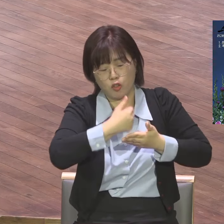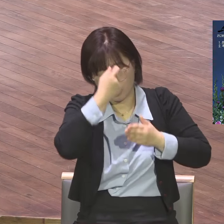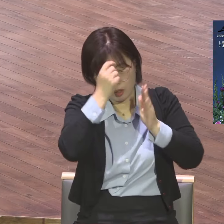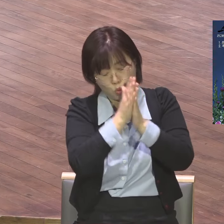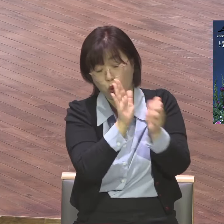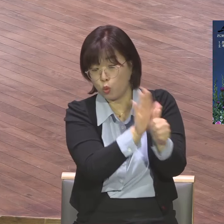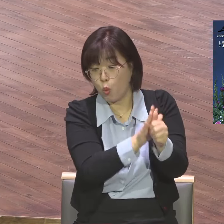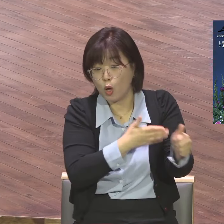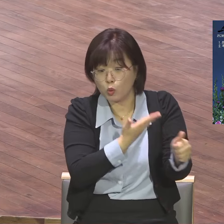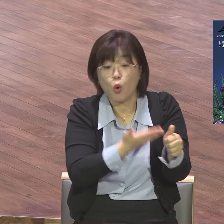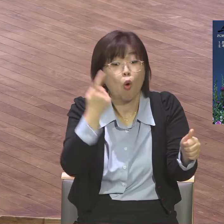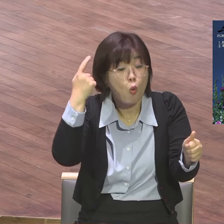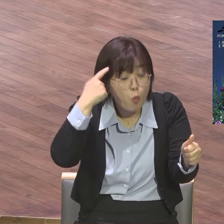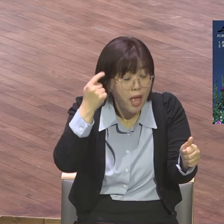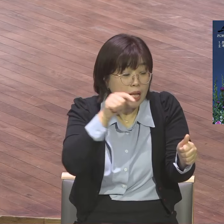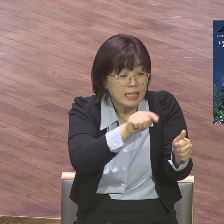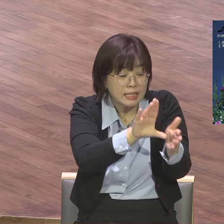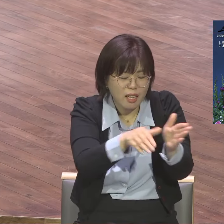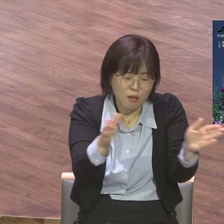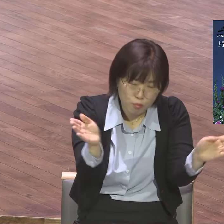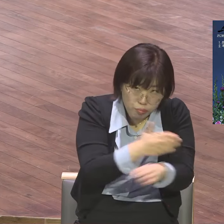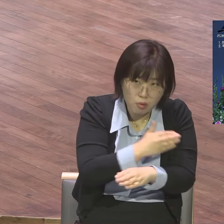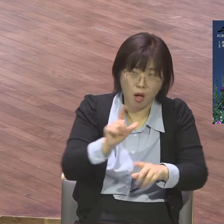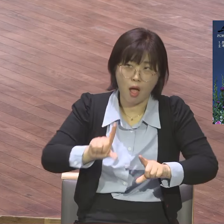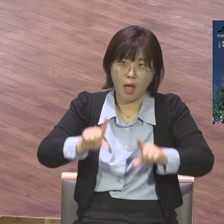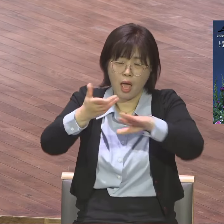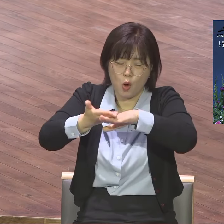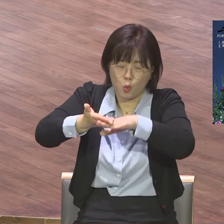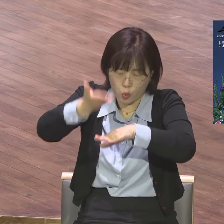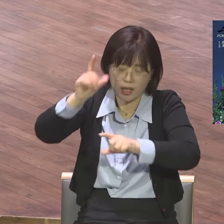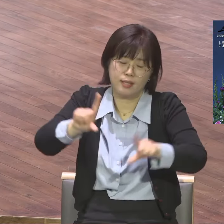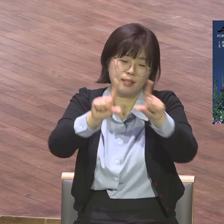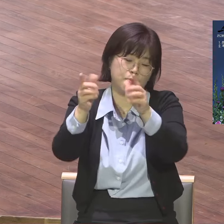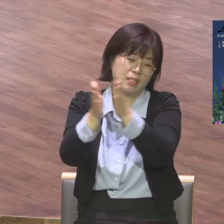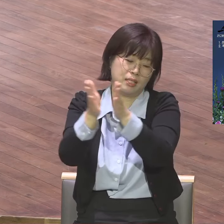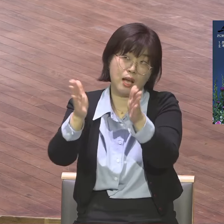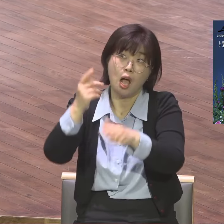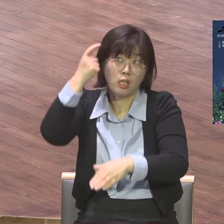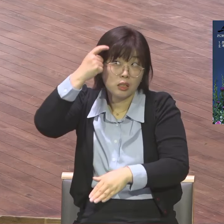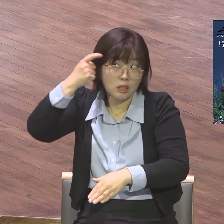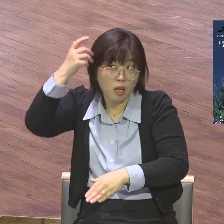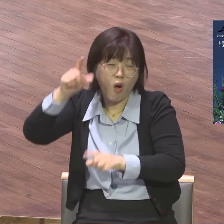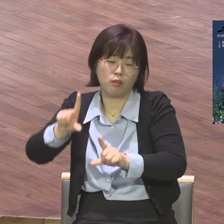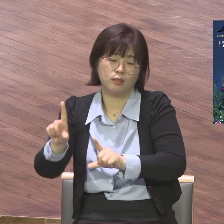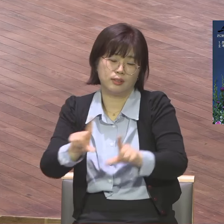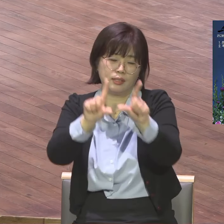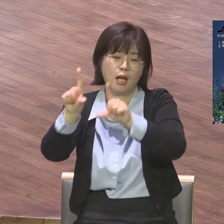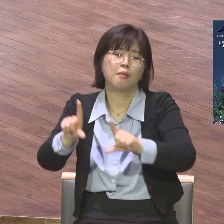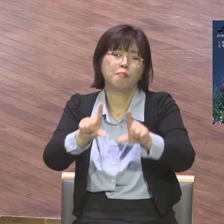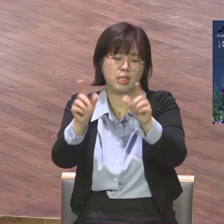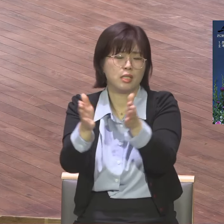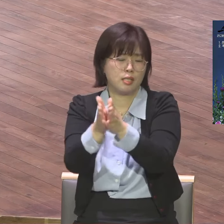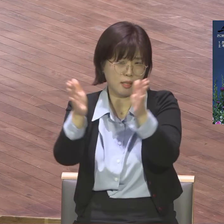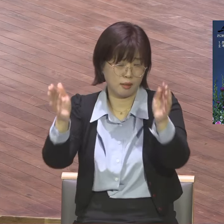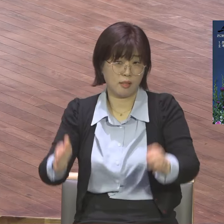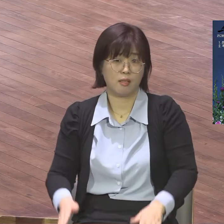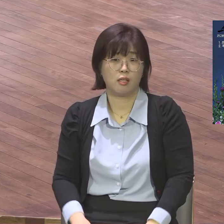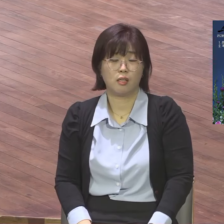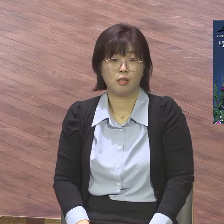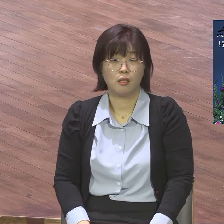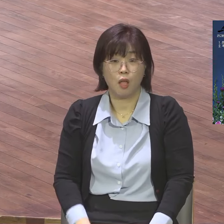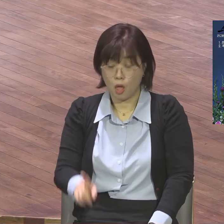예수 그리스도를 통하지 않으면 하나님 만날 수가 없어. 석가 통해서 절대 하나님 못 만나.